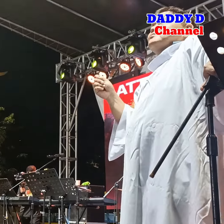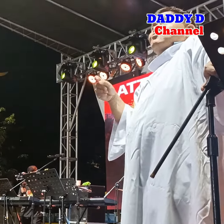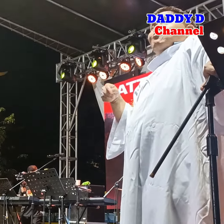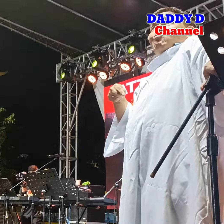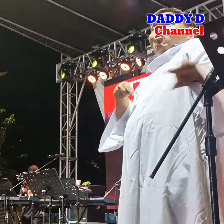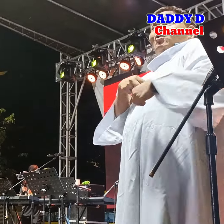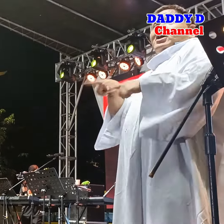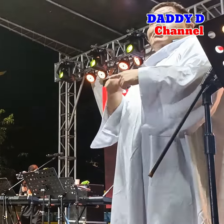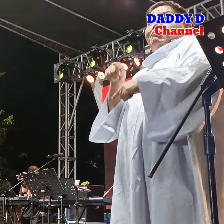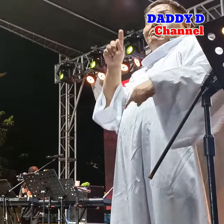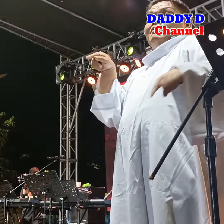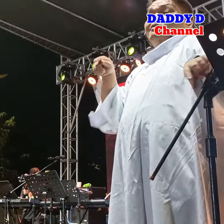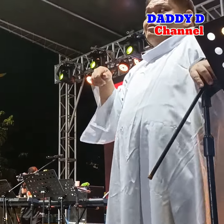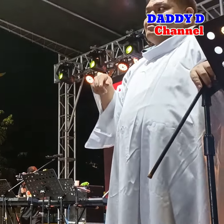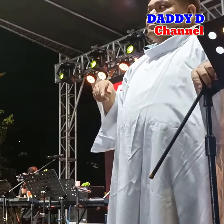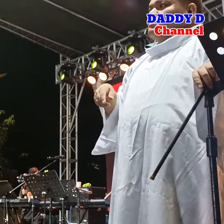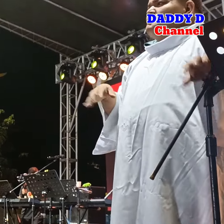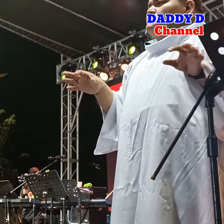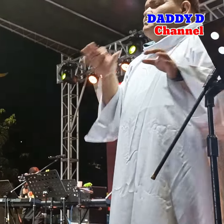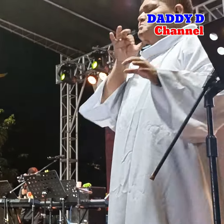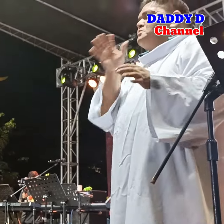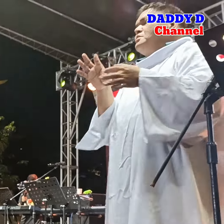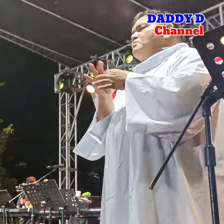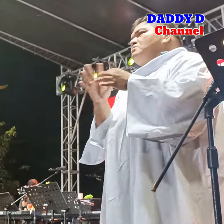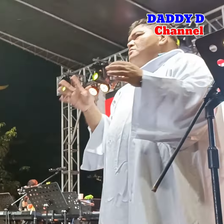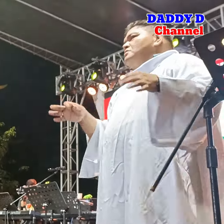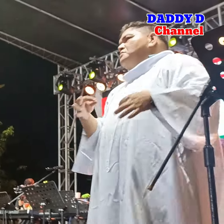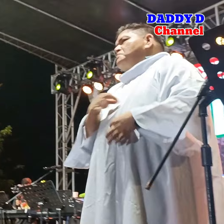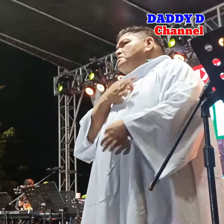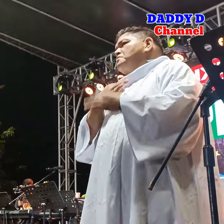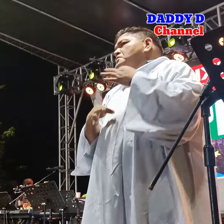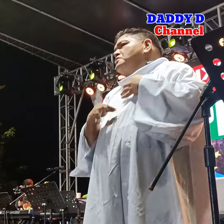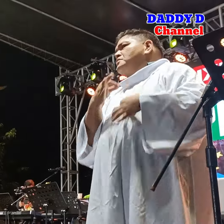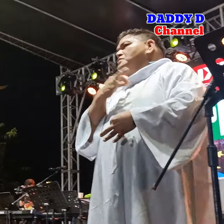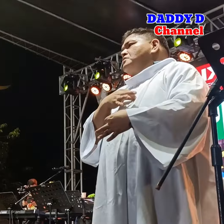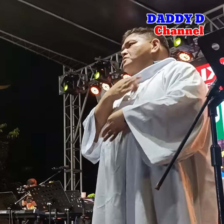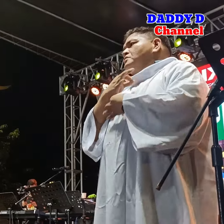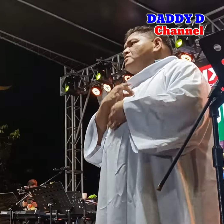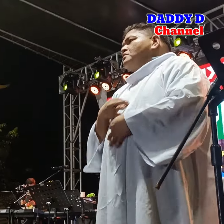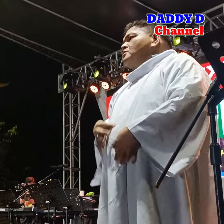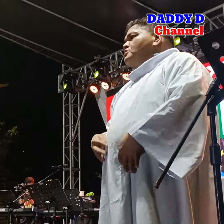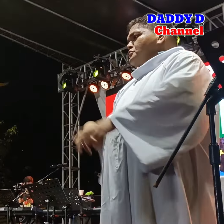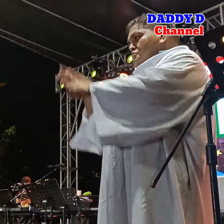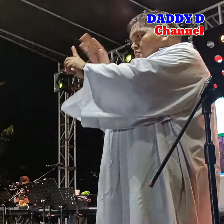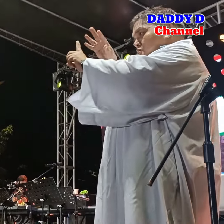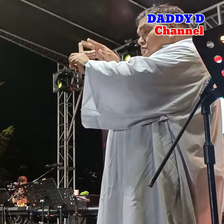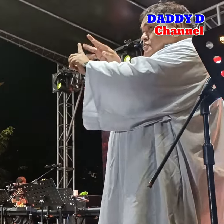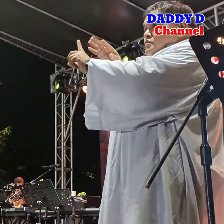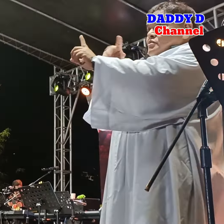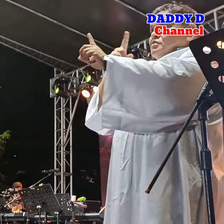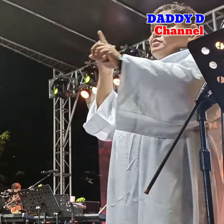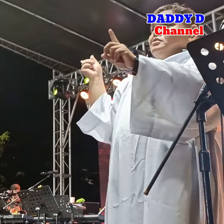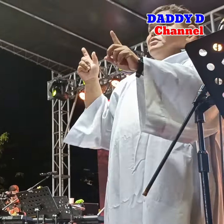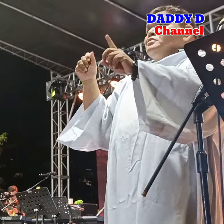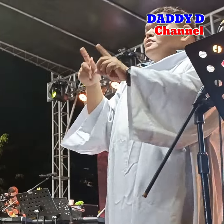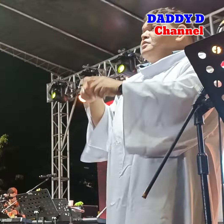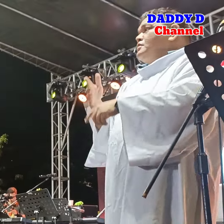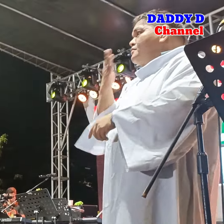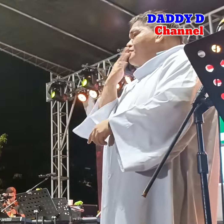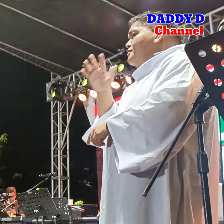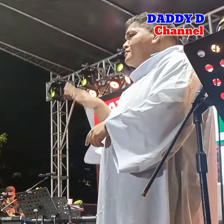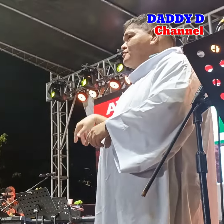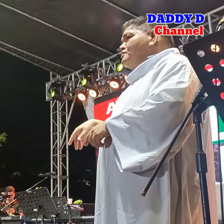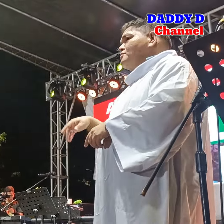Kailan? Pero walang connection yan sa nararamdaman natin. Kahit sabihin pa nila, ay, si Trixie, napakasamang tao